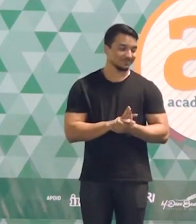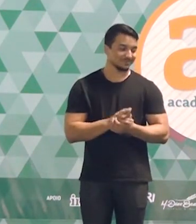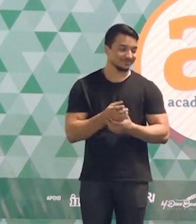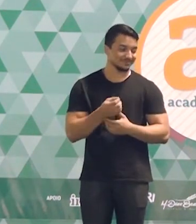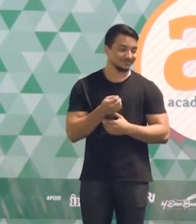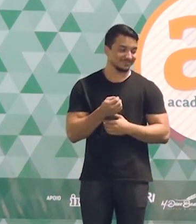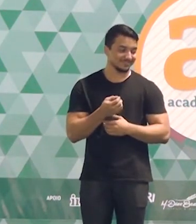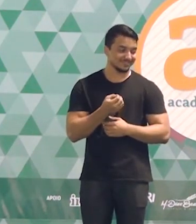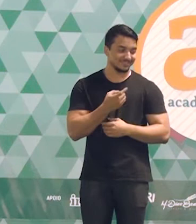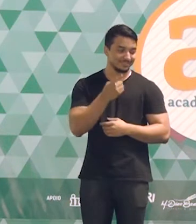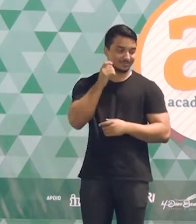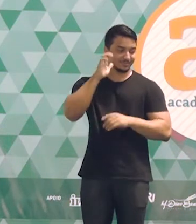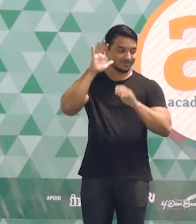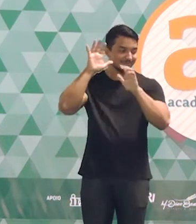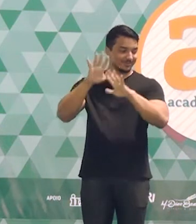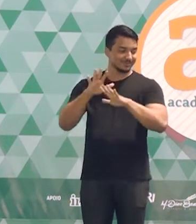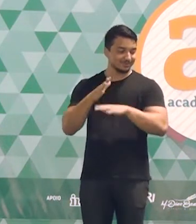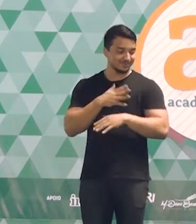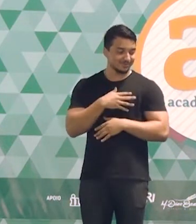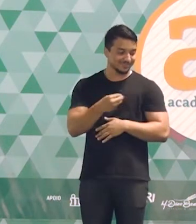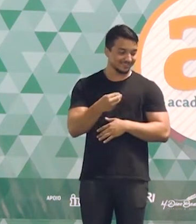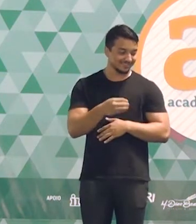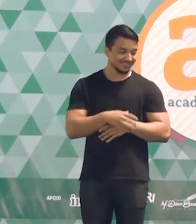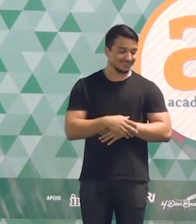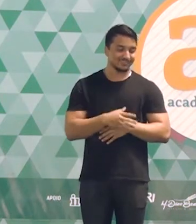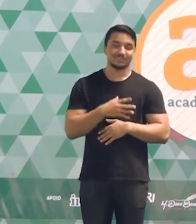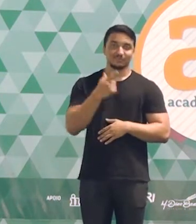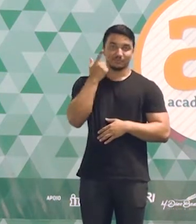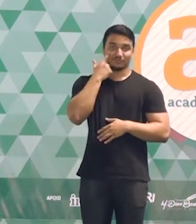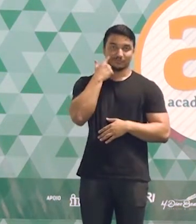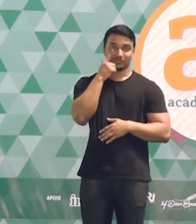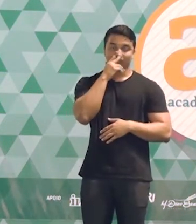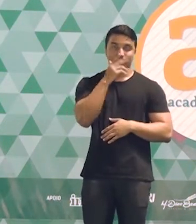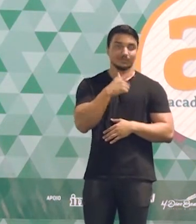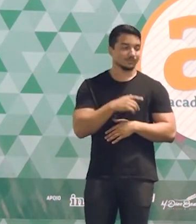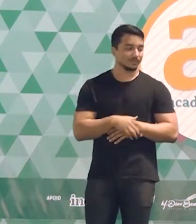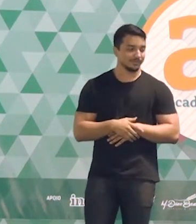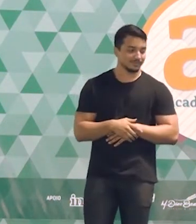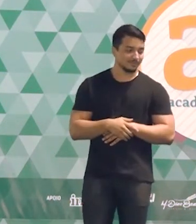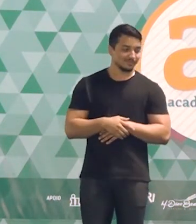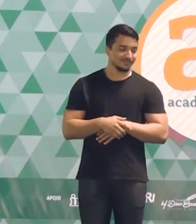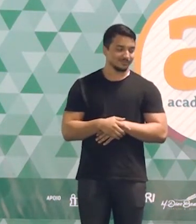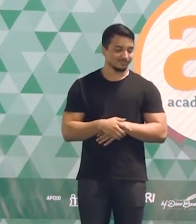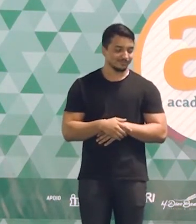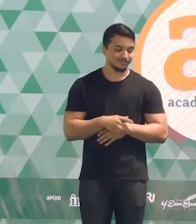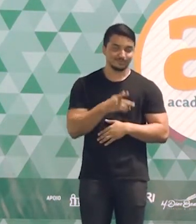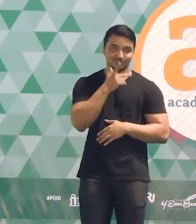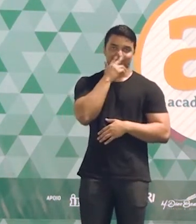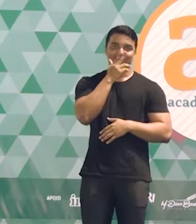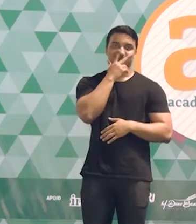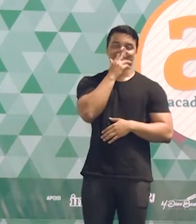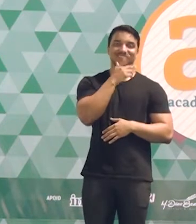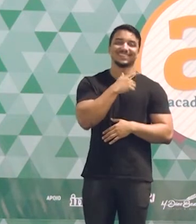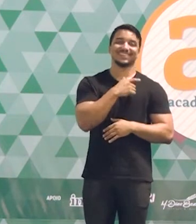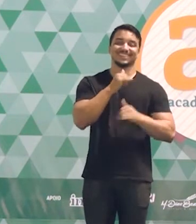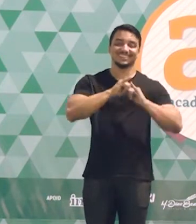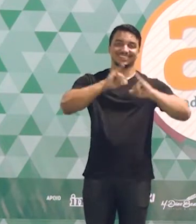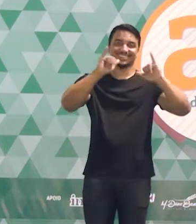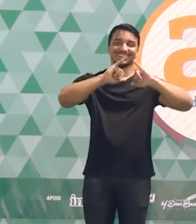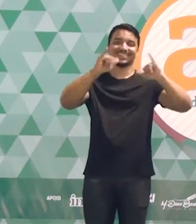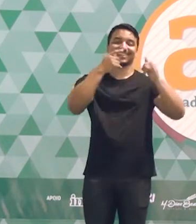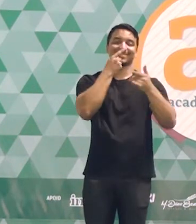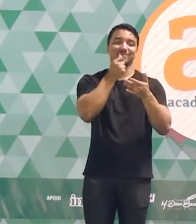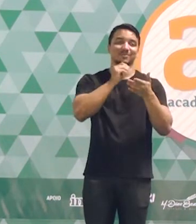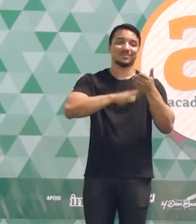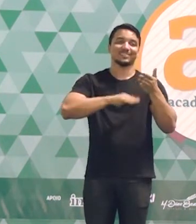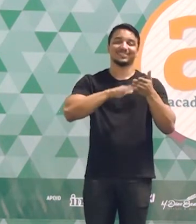Bênção. Deus lhe abençoe, meu filho. Viu como ele falou? Fala de novo com essa voz assim, que está parecendo assim, que está anunciando uma